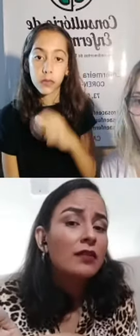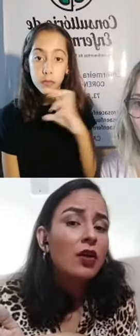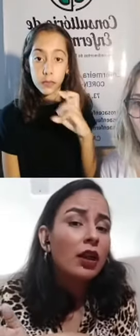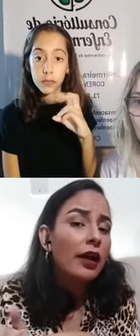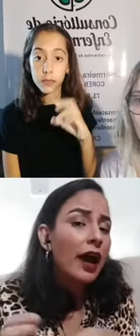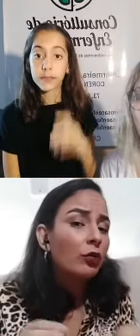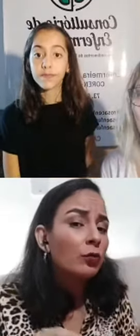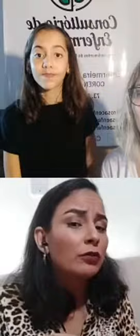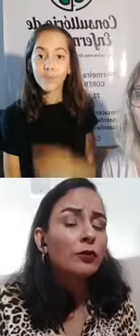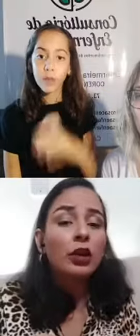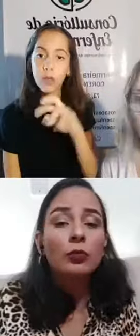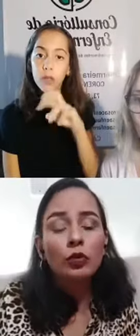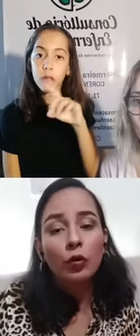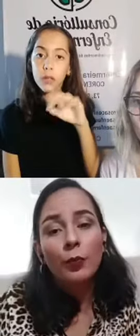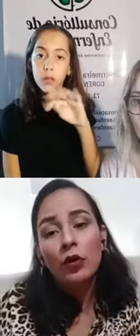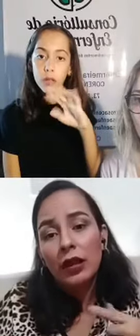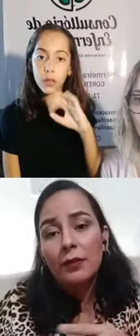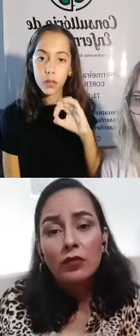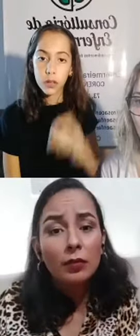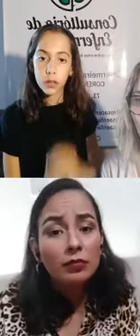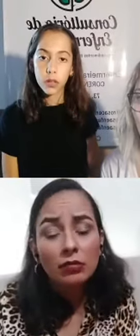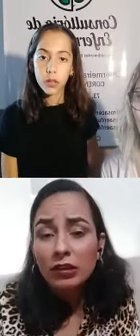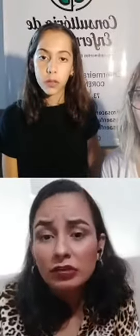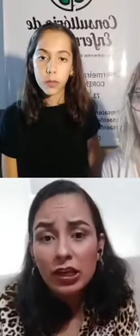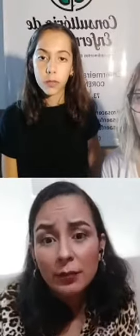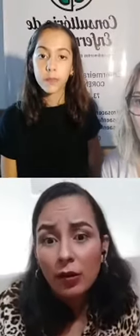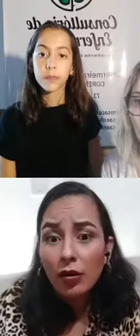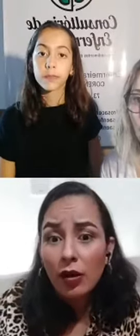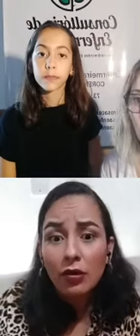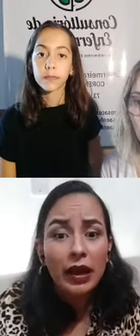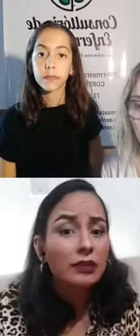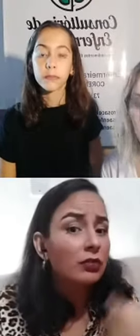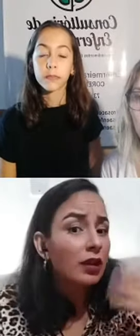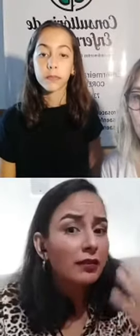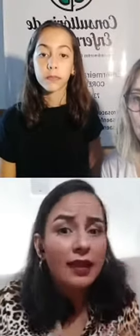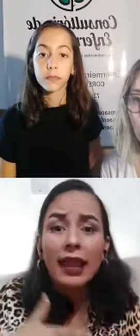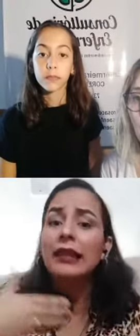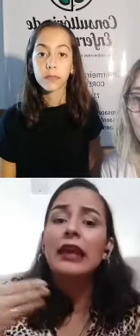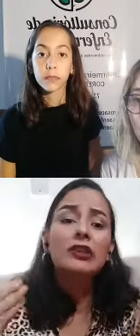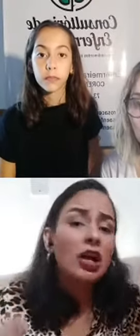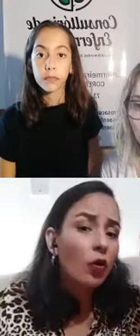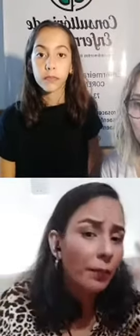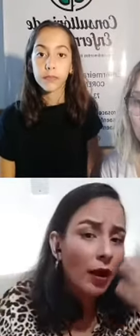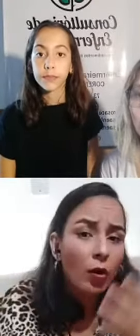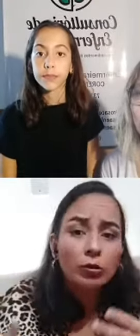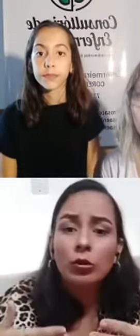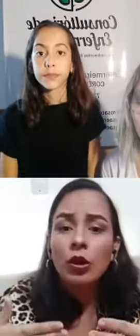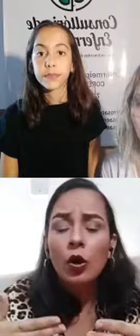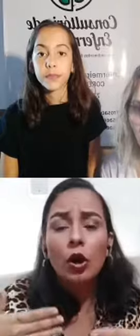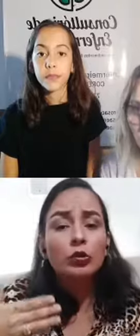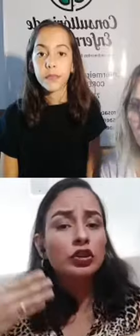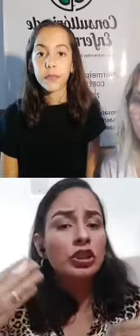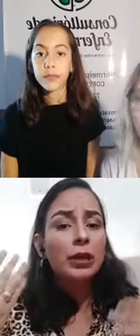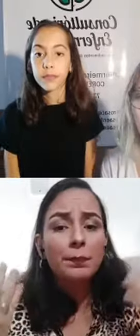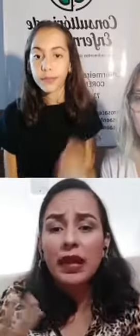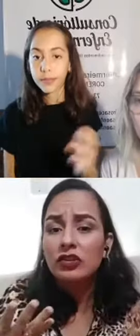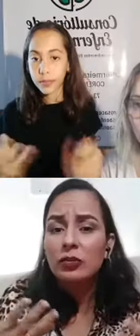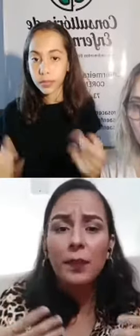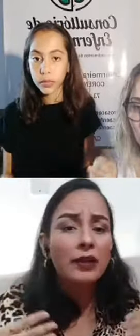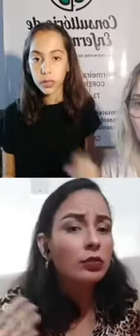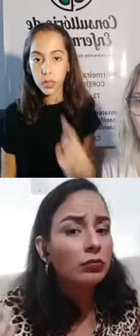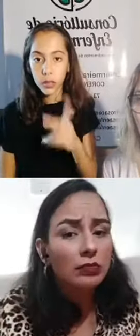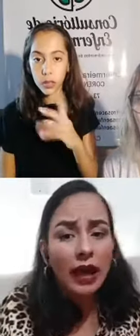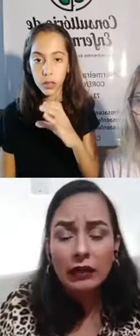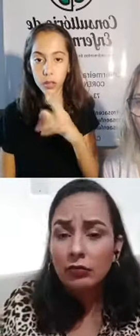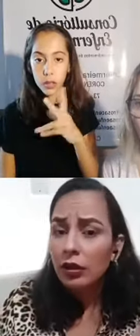dentro da escola, o número de fulano mudou. Por quê? A pessoa não tem dinheiro para colocar o crédito, cancela a linha e já compra outro chip e a gente